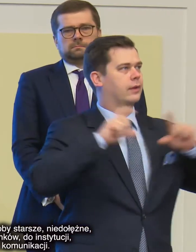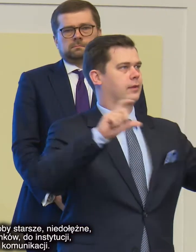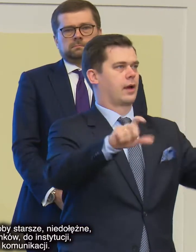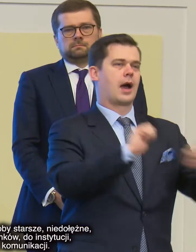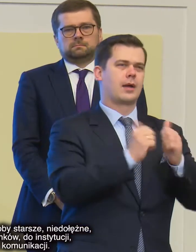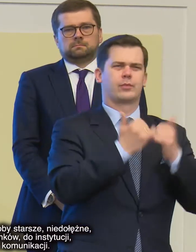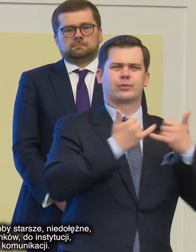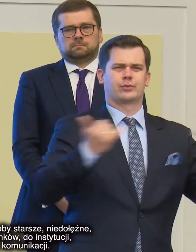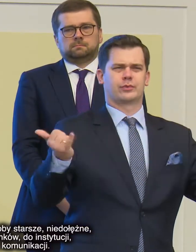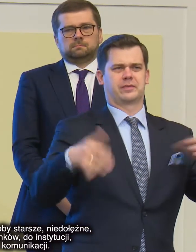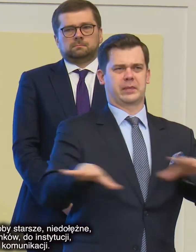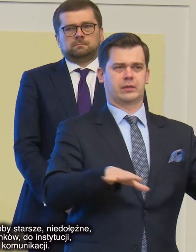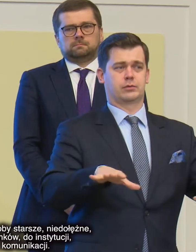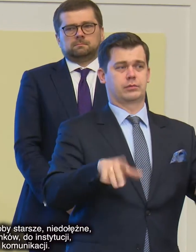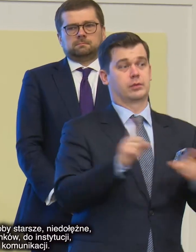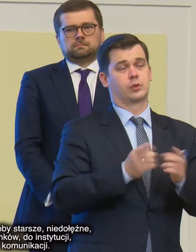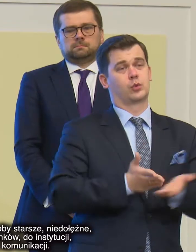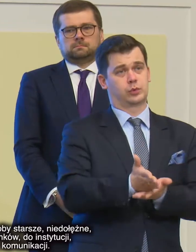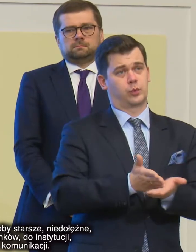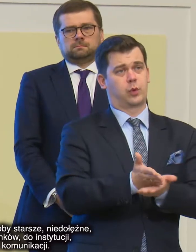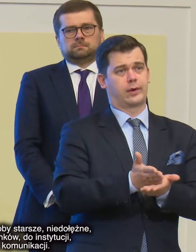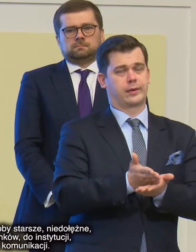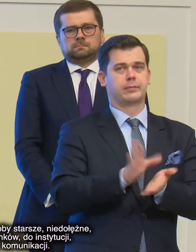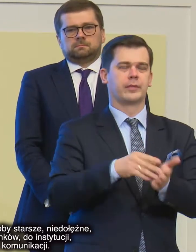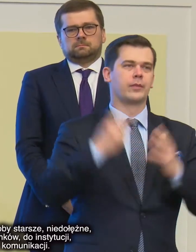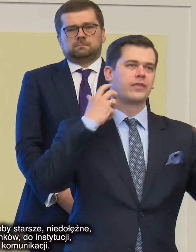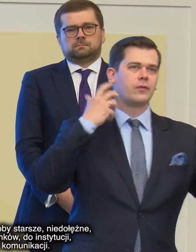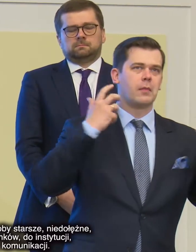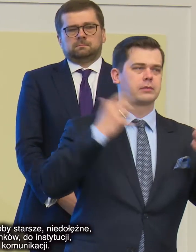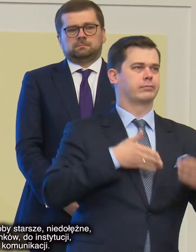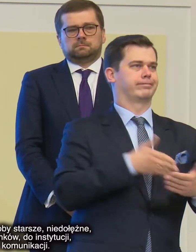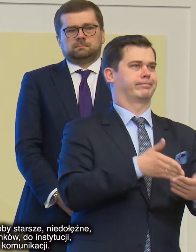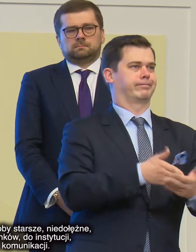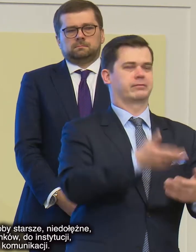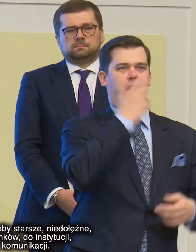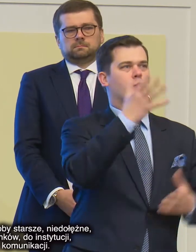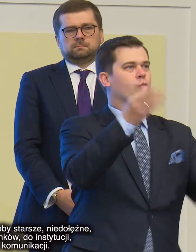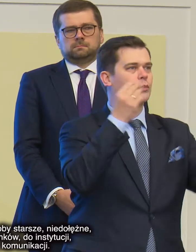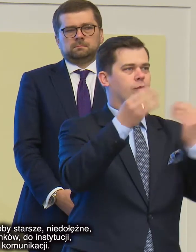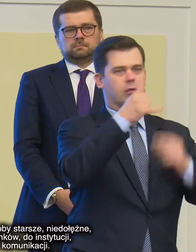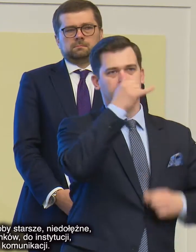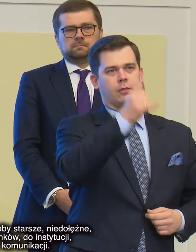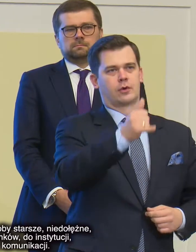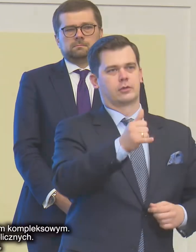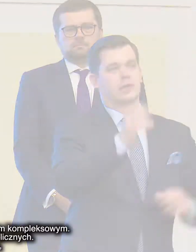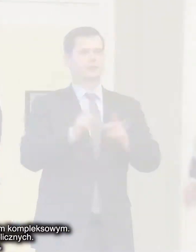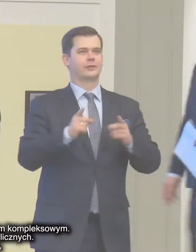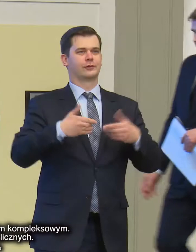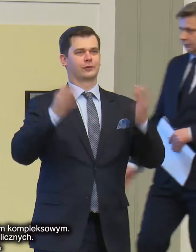instytucji, ale również do usług. Na przykład usług informacyjnych mają problemy w